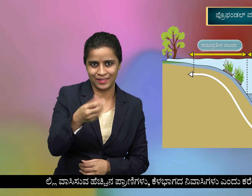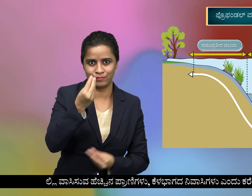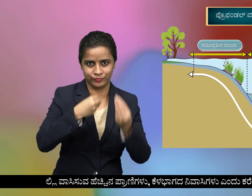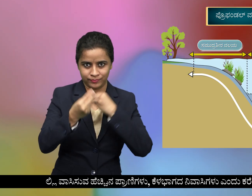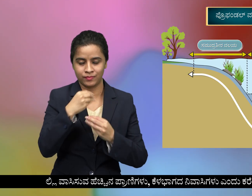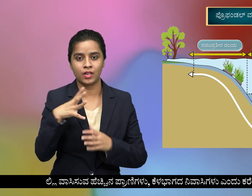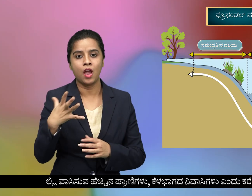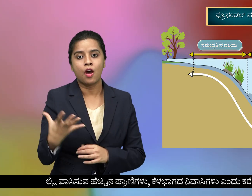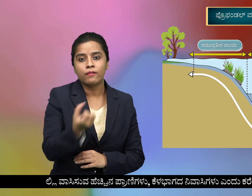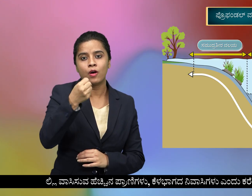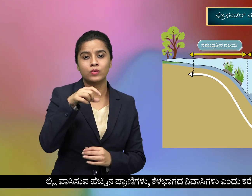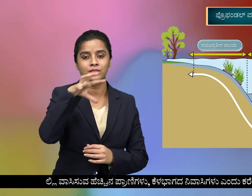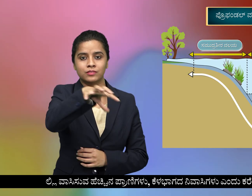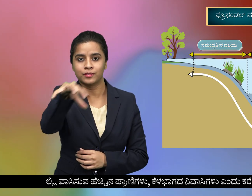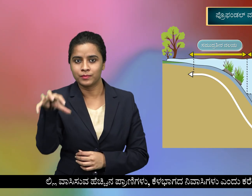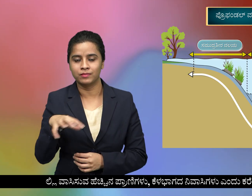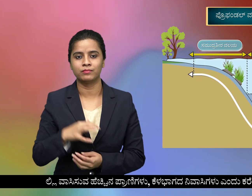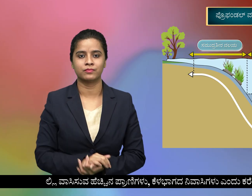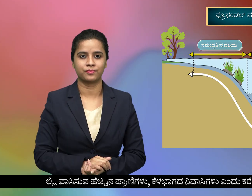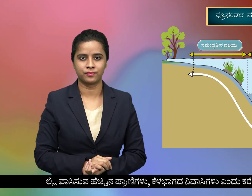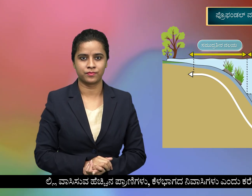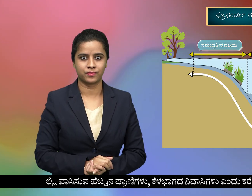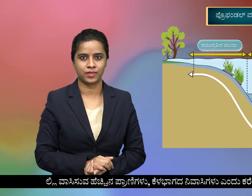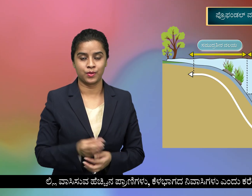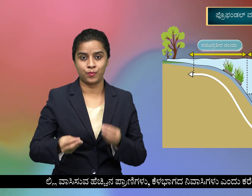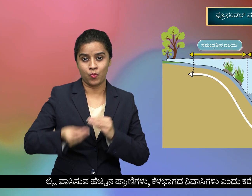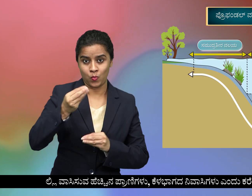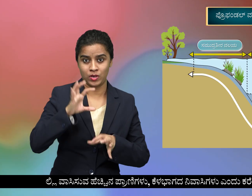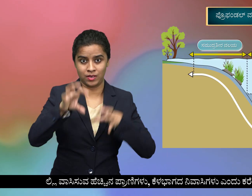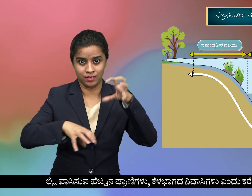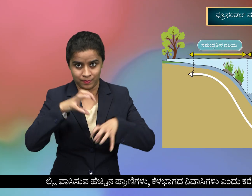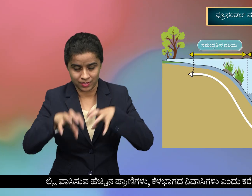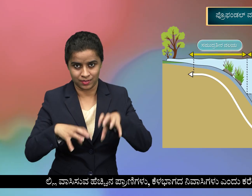ಇಲ್ಲಿ ವಾಸಿಸುವ ಹೆಚ್ಚಿನ ಪ್ರಾಣಿಗಳು ಕೆಳಭಾಗದ ನಿವಾಸಿಗಳು ಎಂದು ಕರೆಯಲ್ಪಡುತ್ತದೆ.